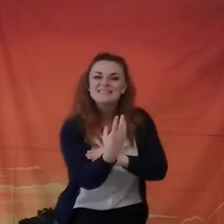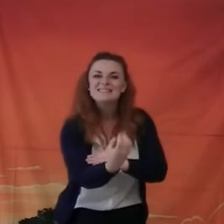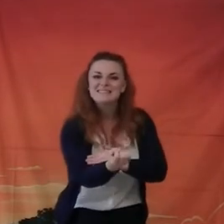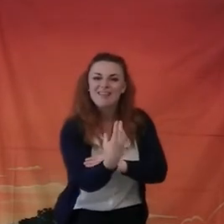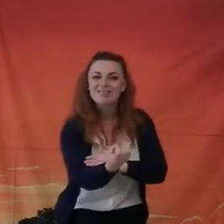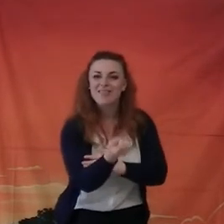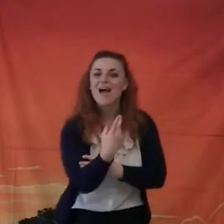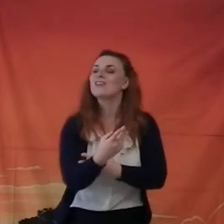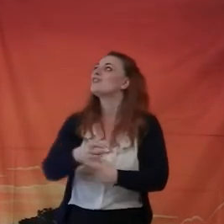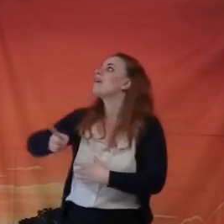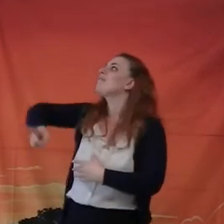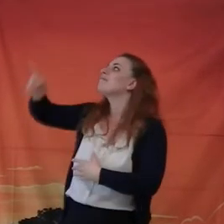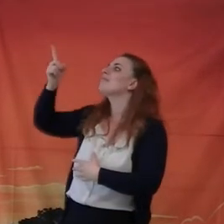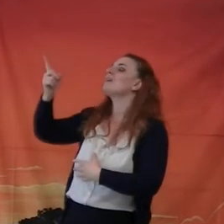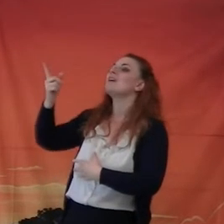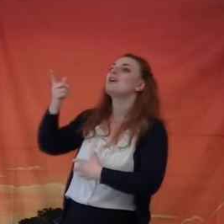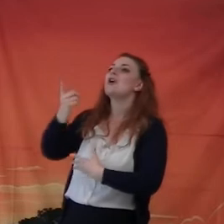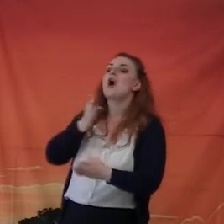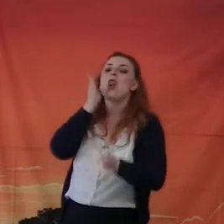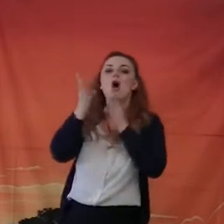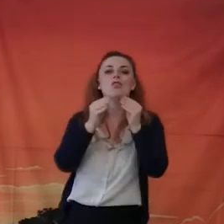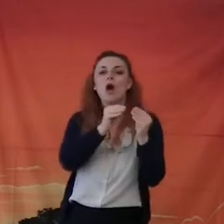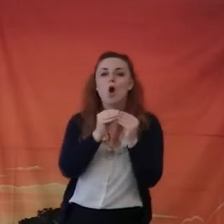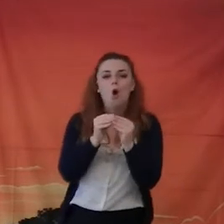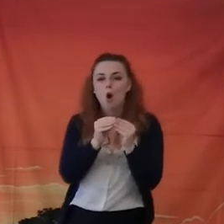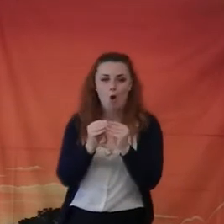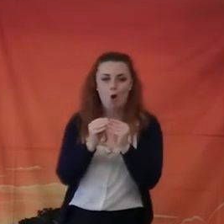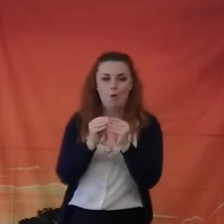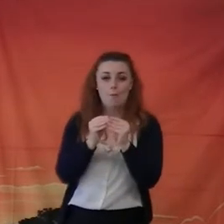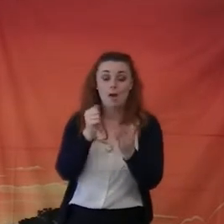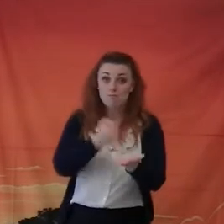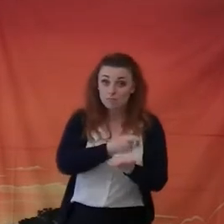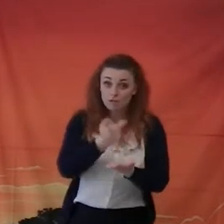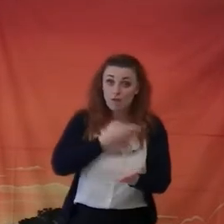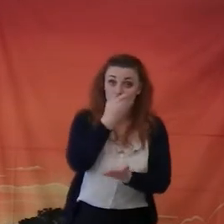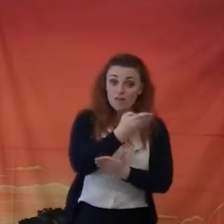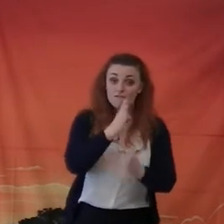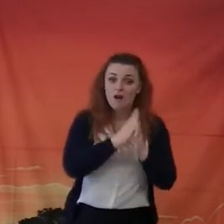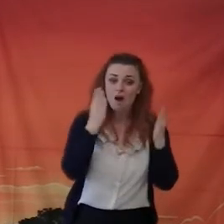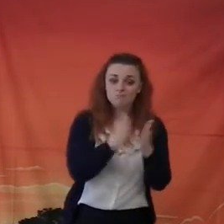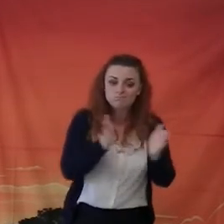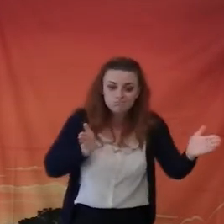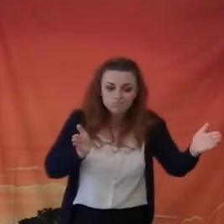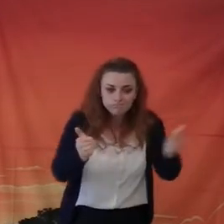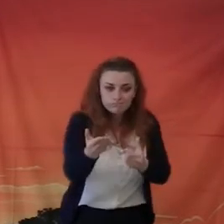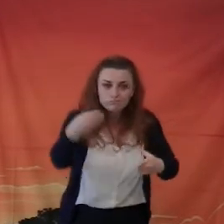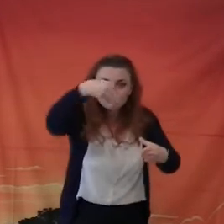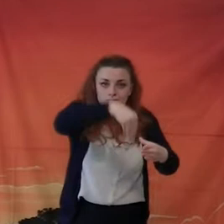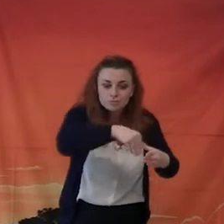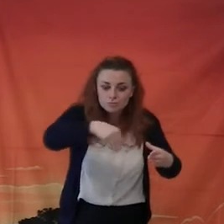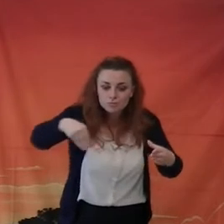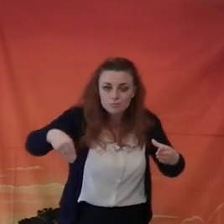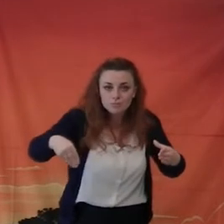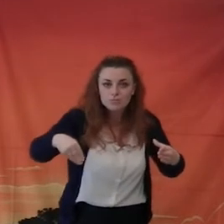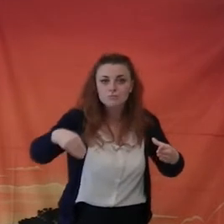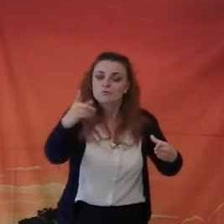l'importanza di non è andare al culto, non è essere credente o essere diverso da cattolici